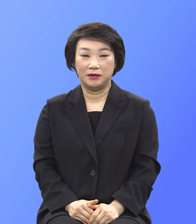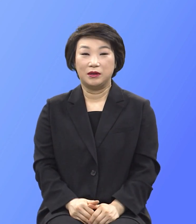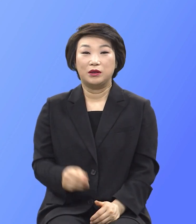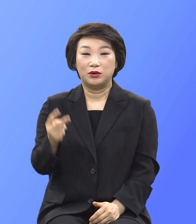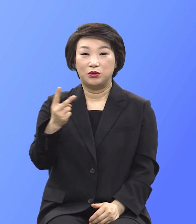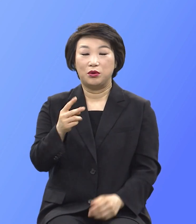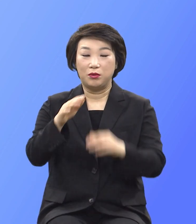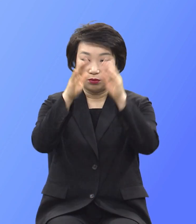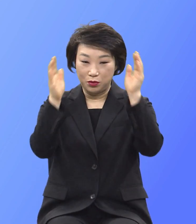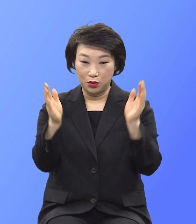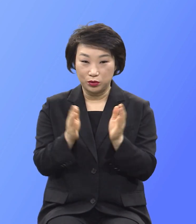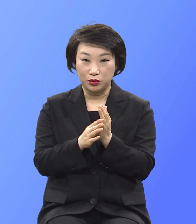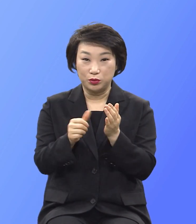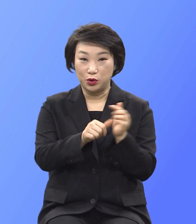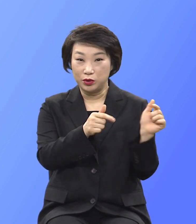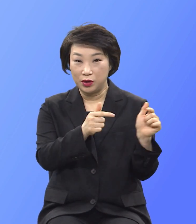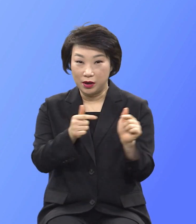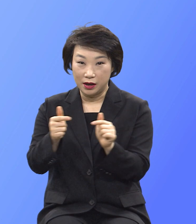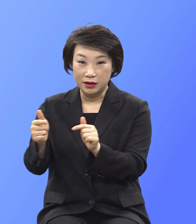그리고 만물을